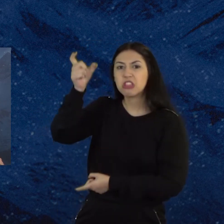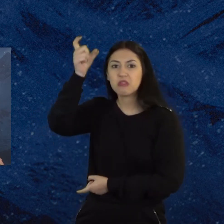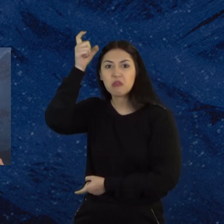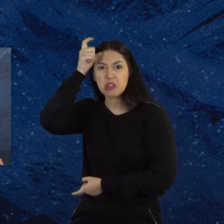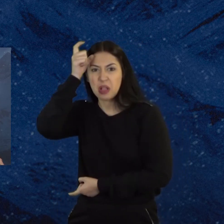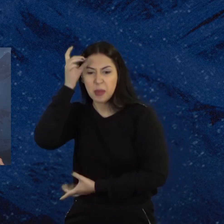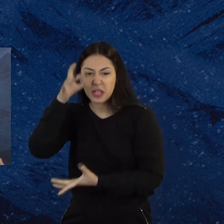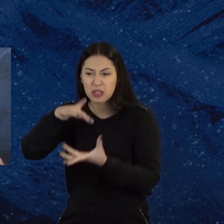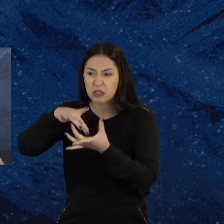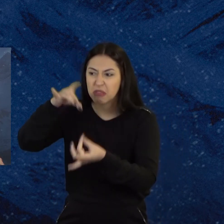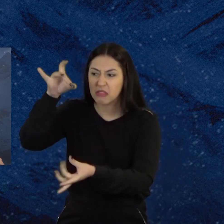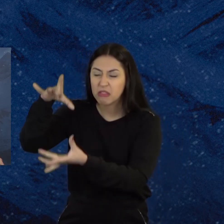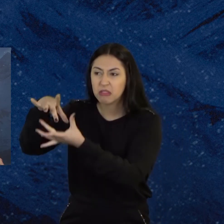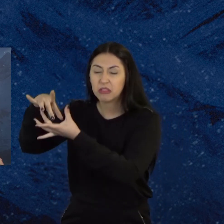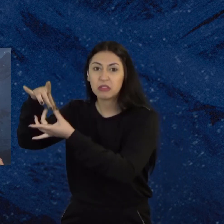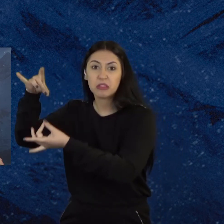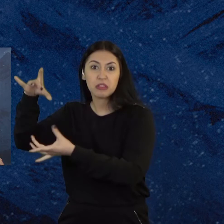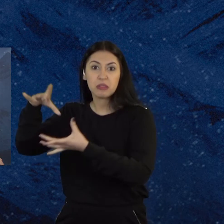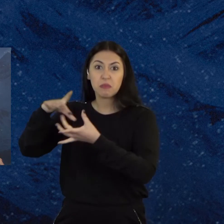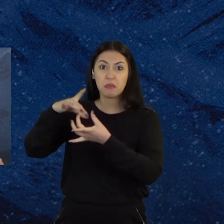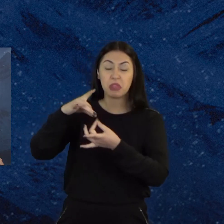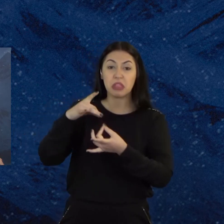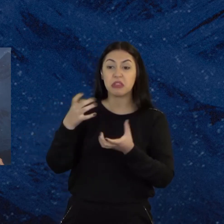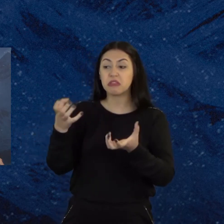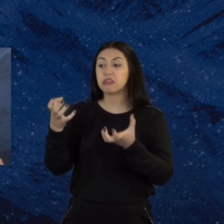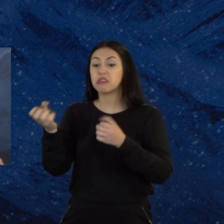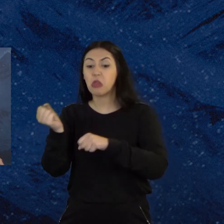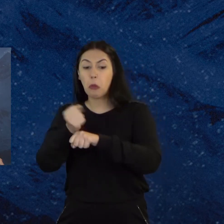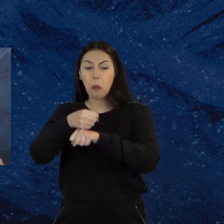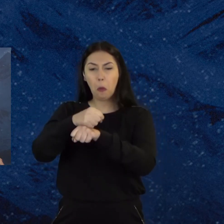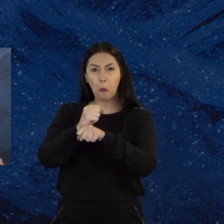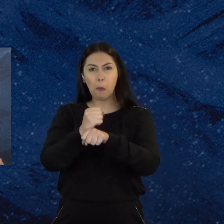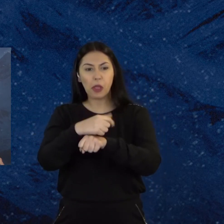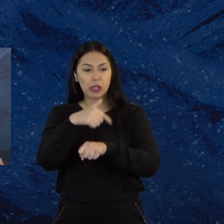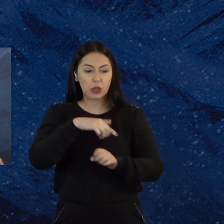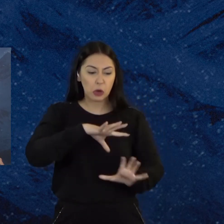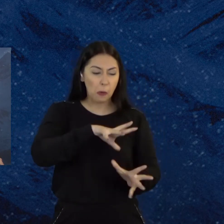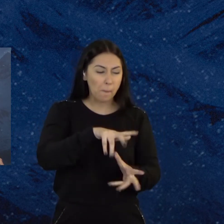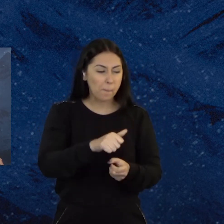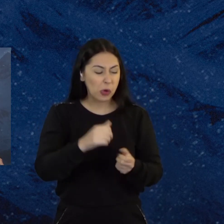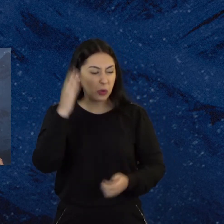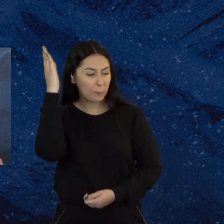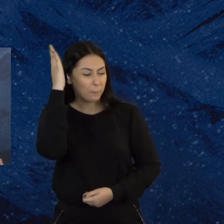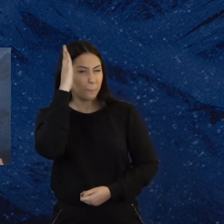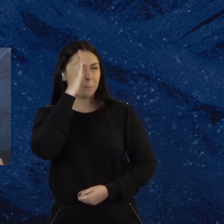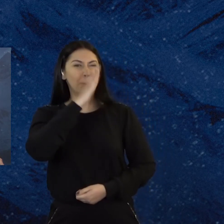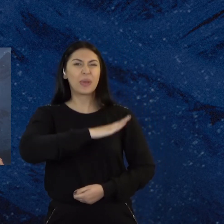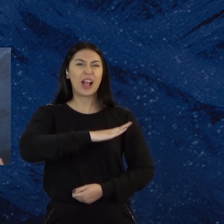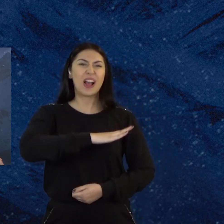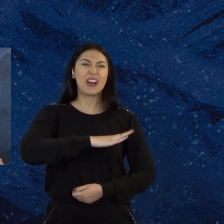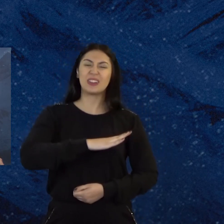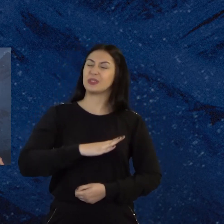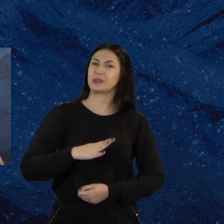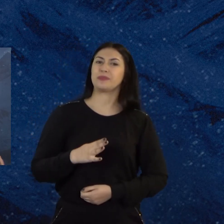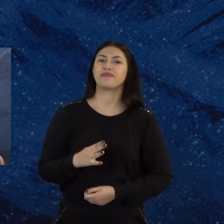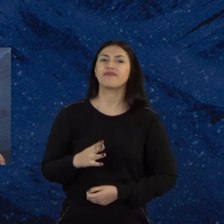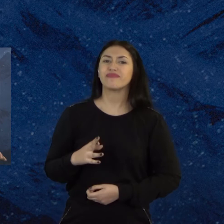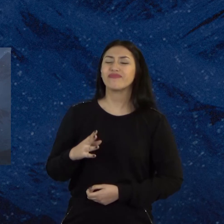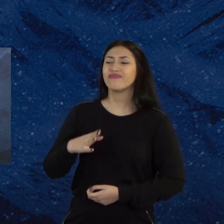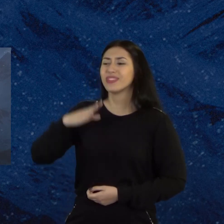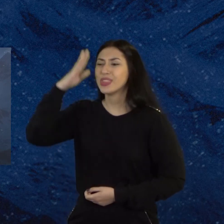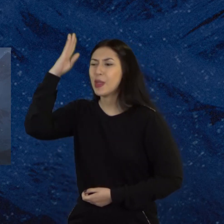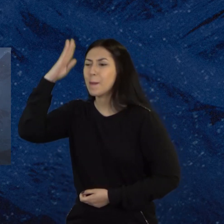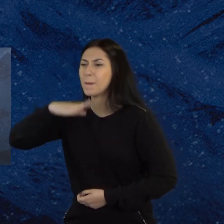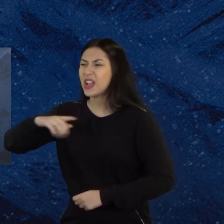e potestades, contra os dominadores deste mundo tenebroso, contra as forças espirituais do mal